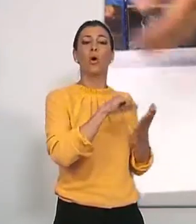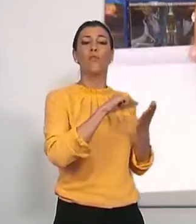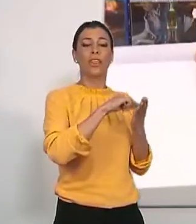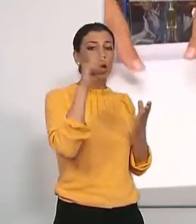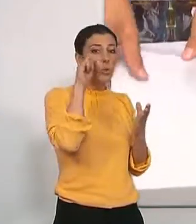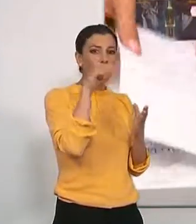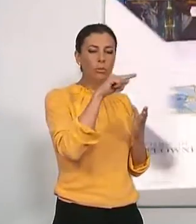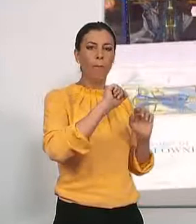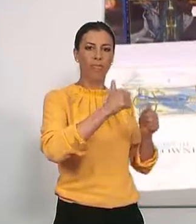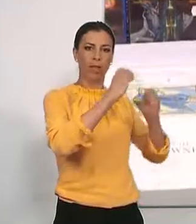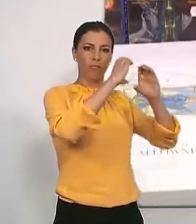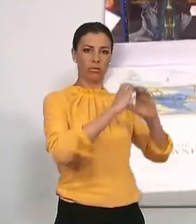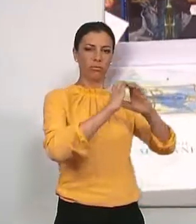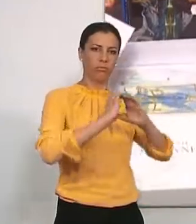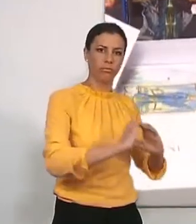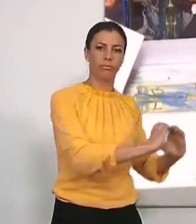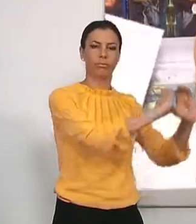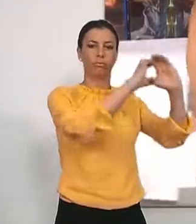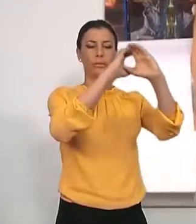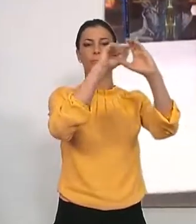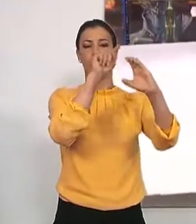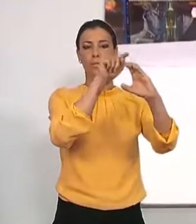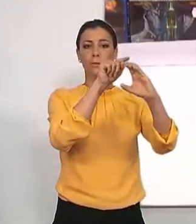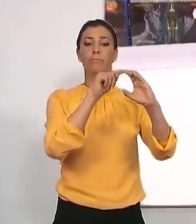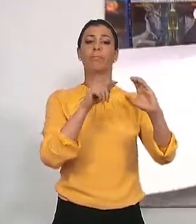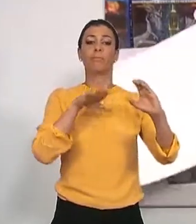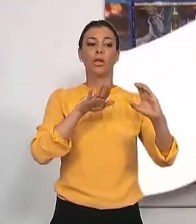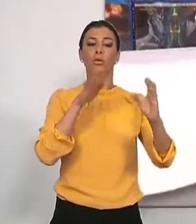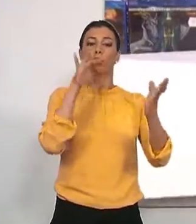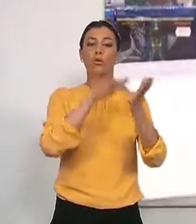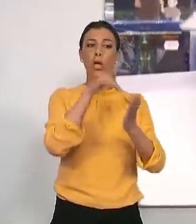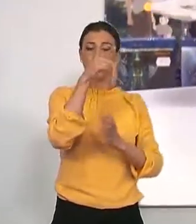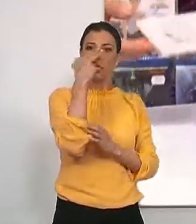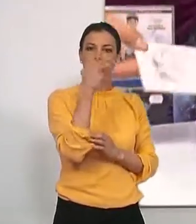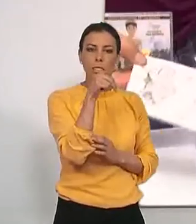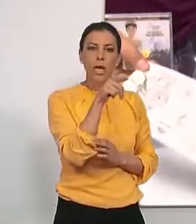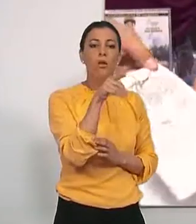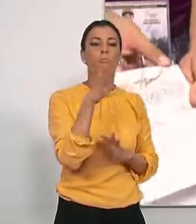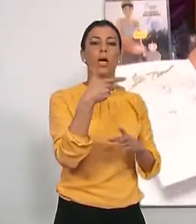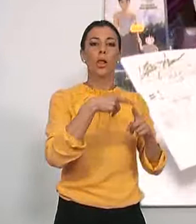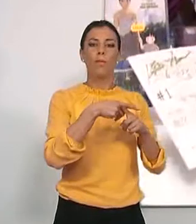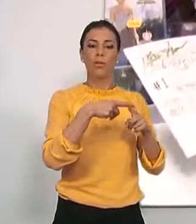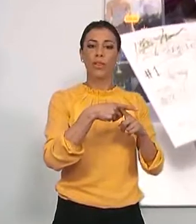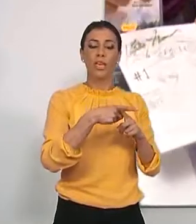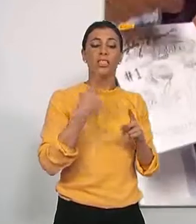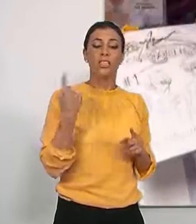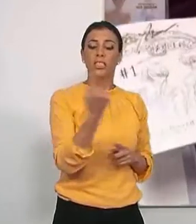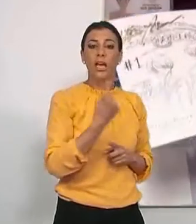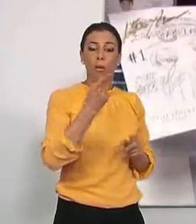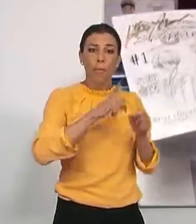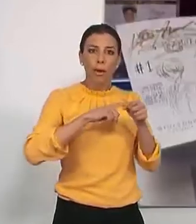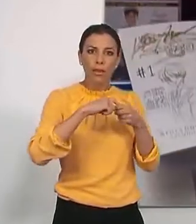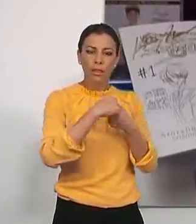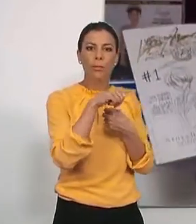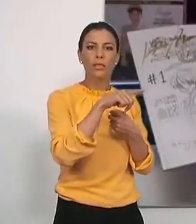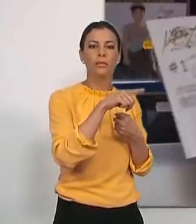junto a la oficina de turismo en el inicio del parque de los pueblos de américa la llegada al salón será al mediodía momento en el